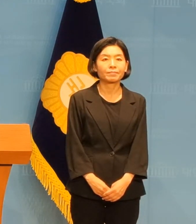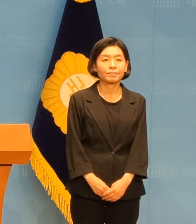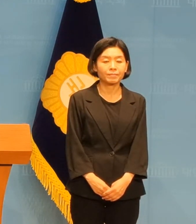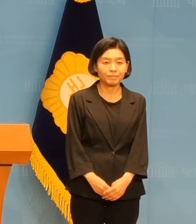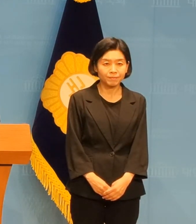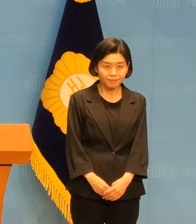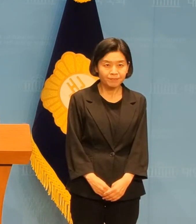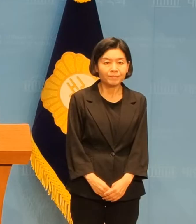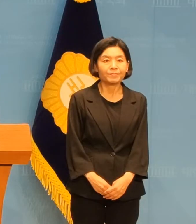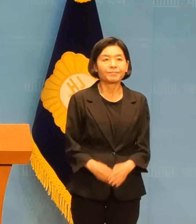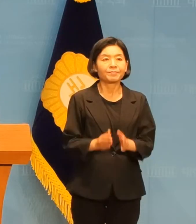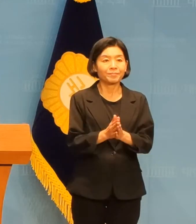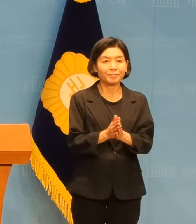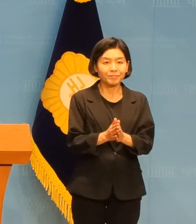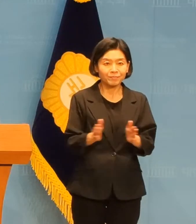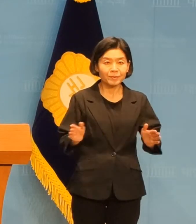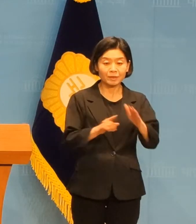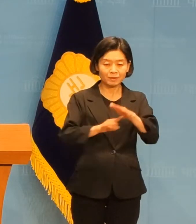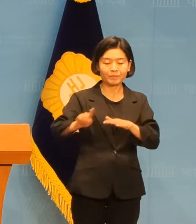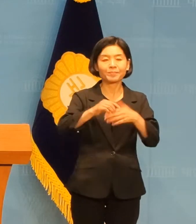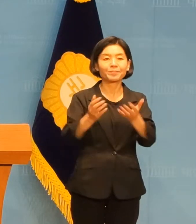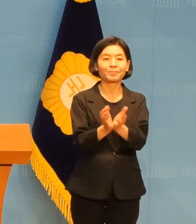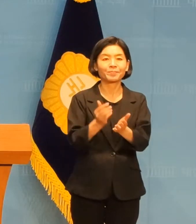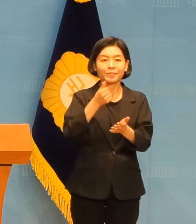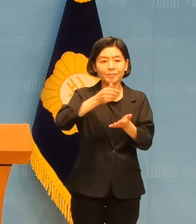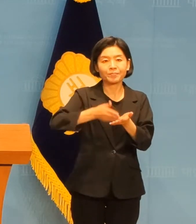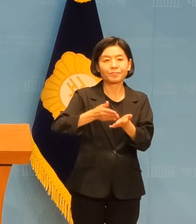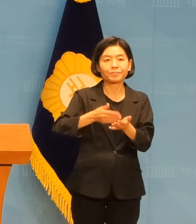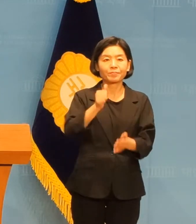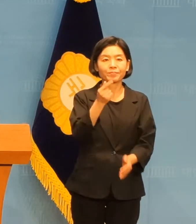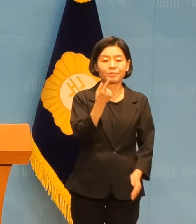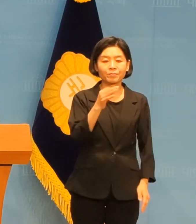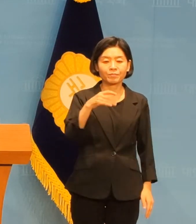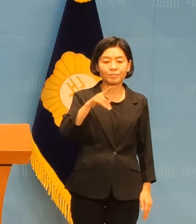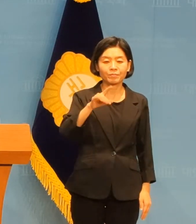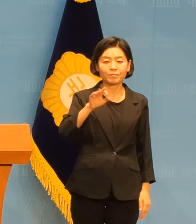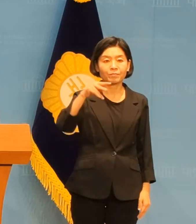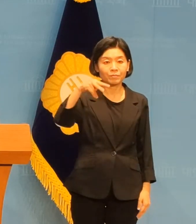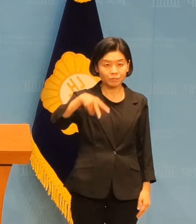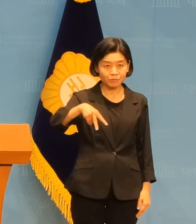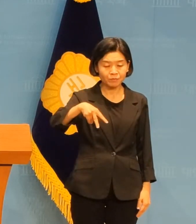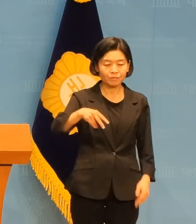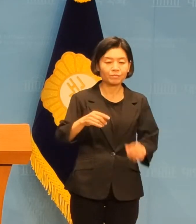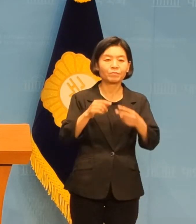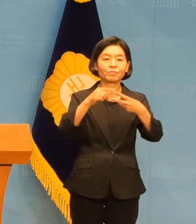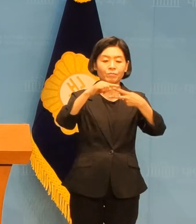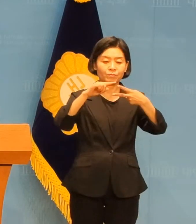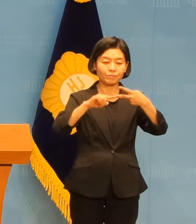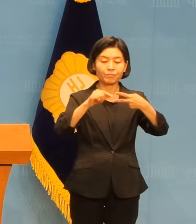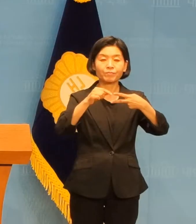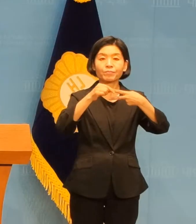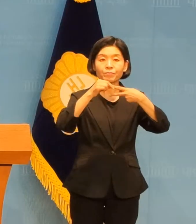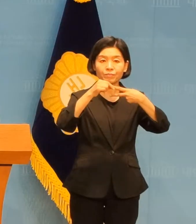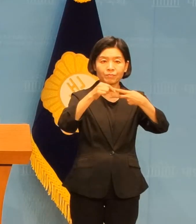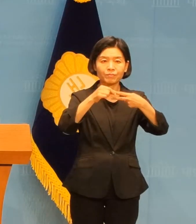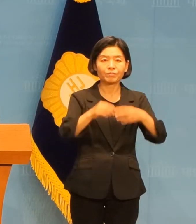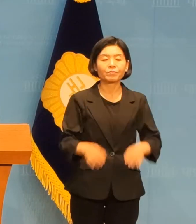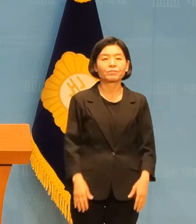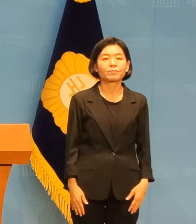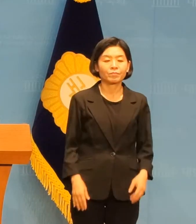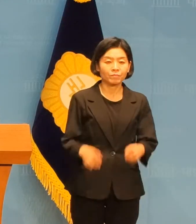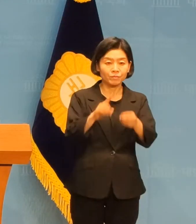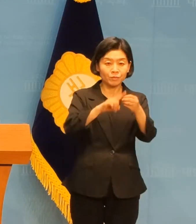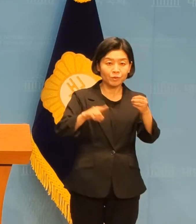네, 시작하겠습니다. 진보당 수석 대변인 홍성규입니다. 두 가지 말씀드리겠습니다. 첫 번째입니다. 조계종